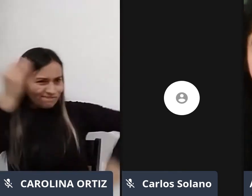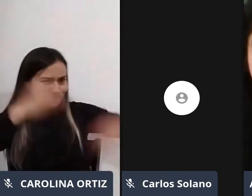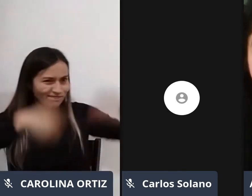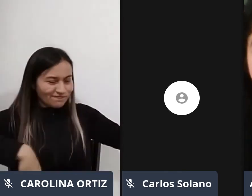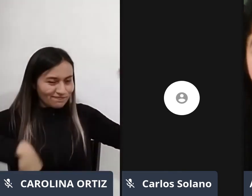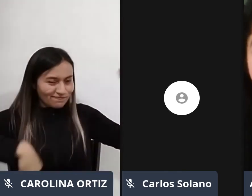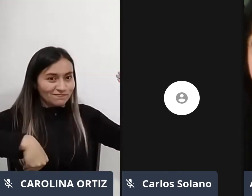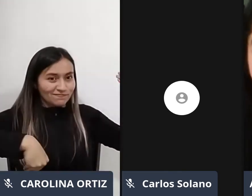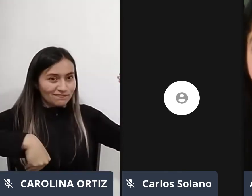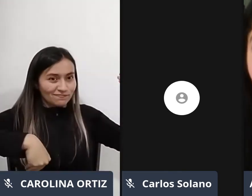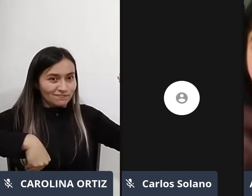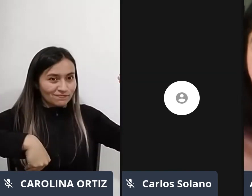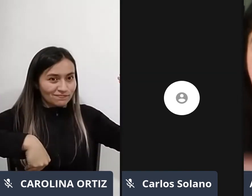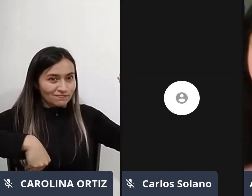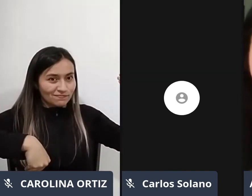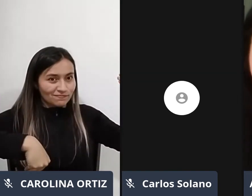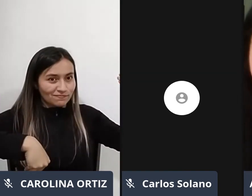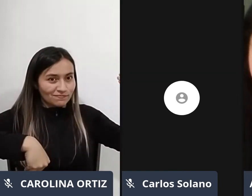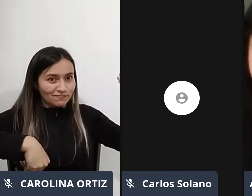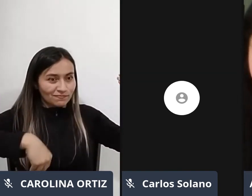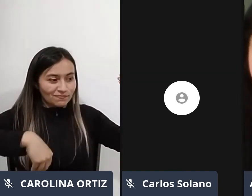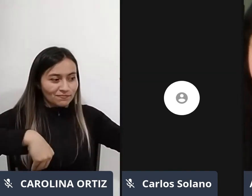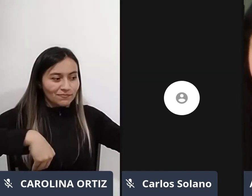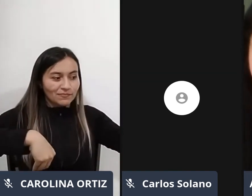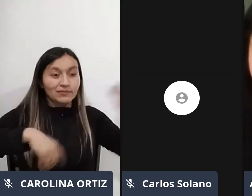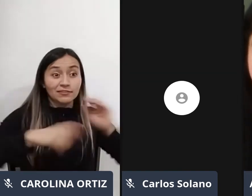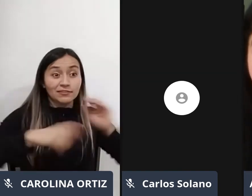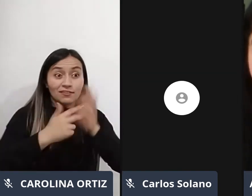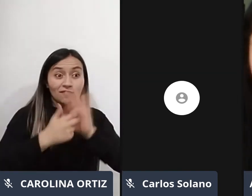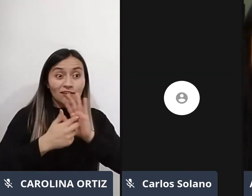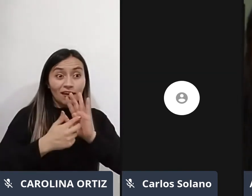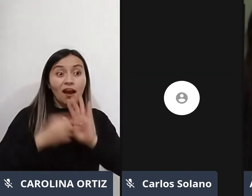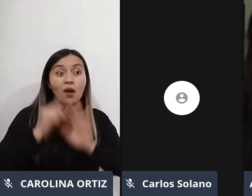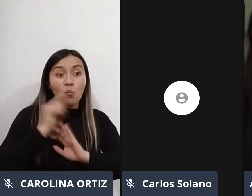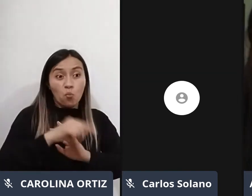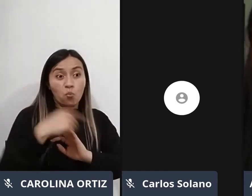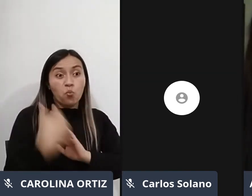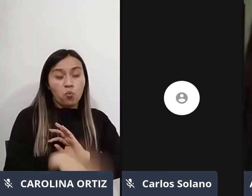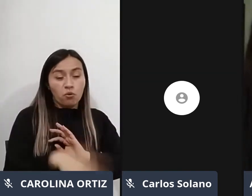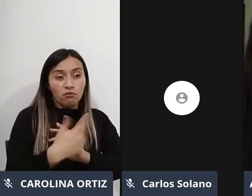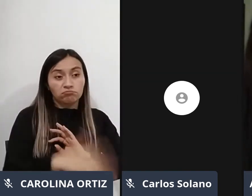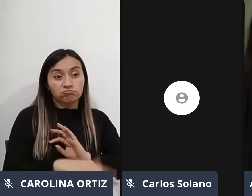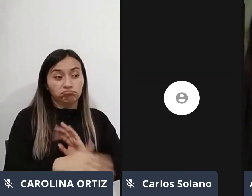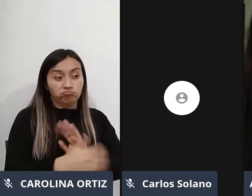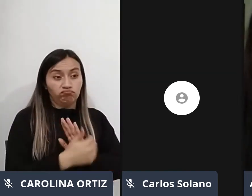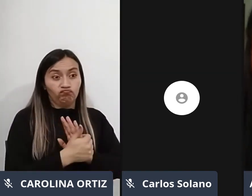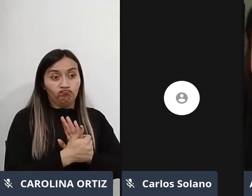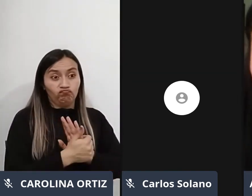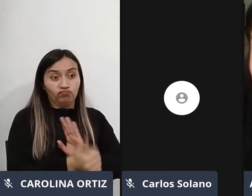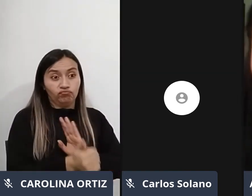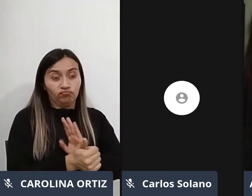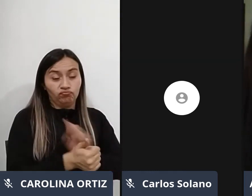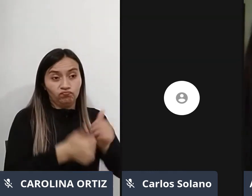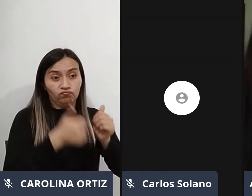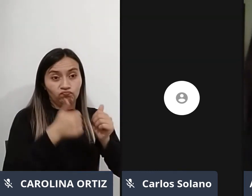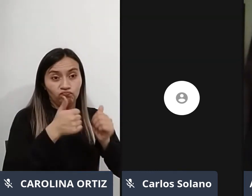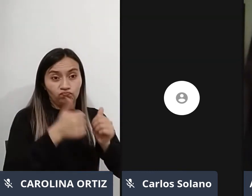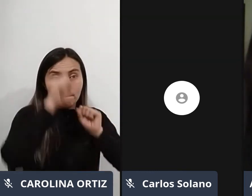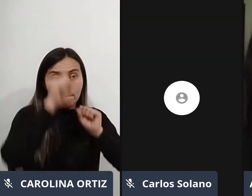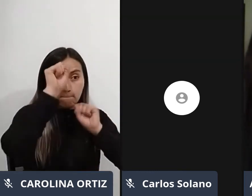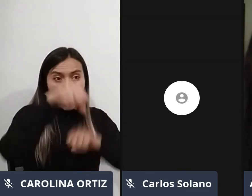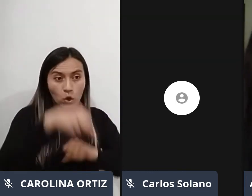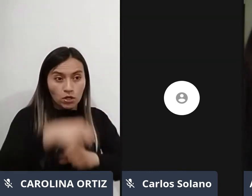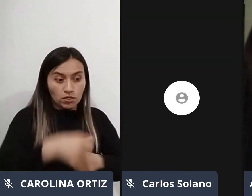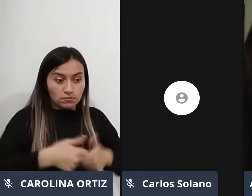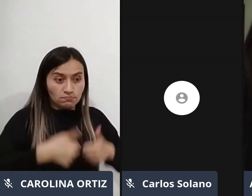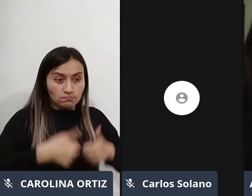parte de sus compañeros, es una potencialidad enorme, ¿sí? Y es un papel que ha sido negado porque sí, tienen razón, en muchas